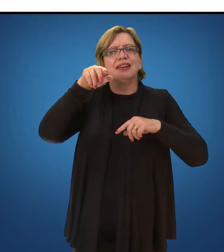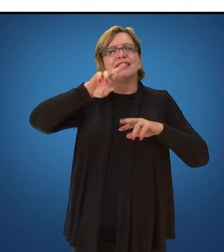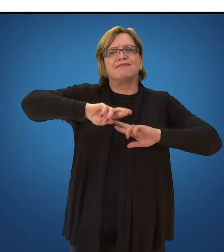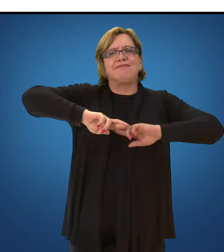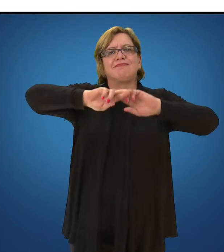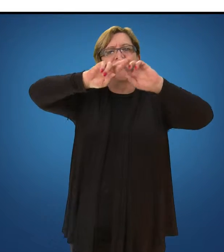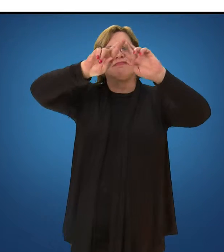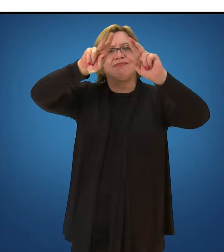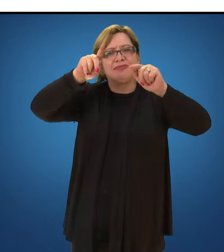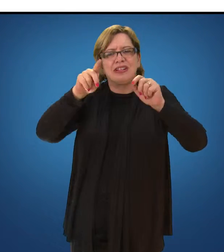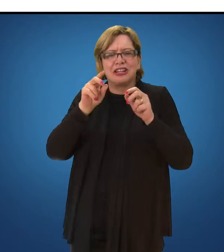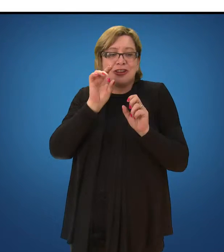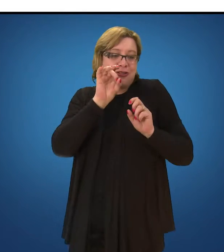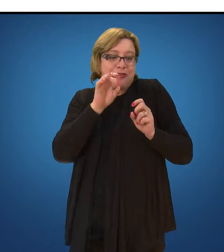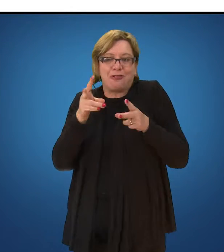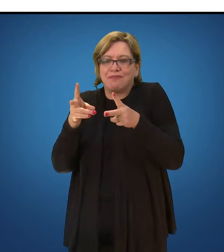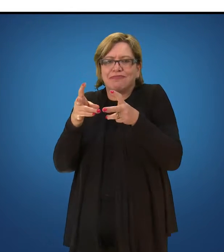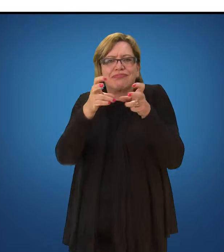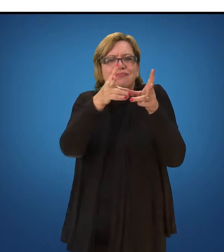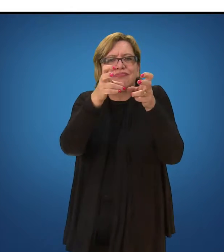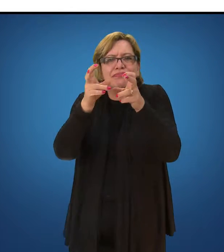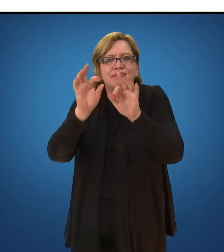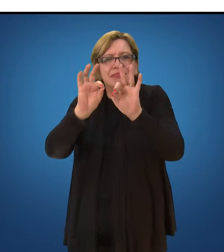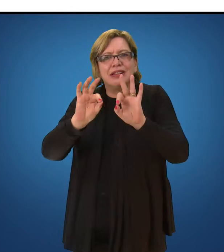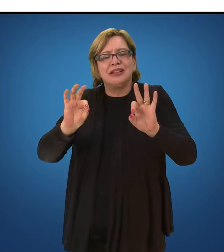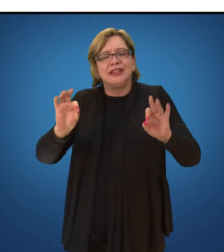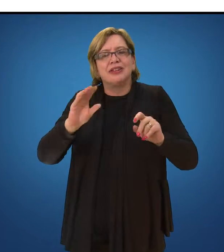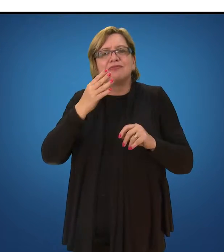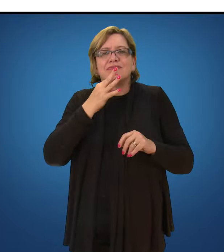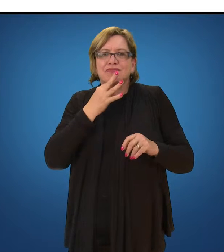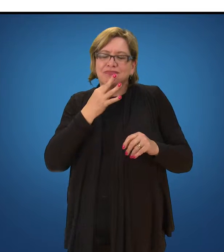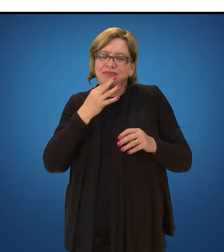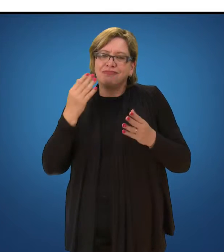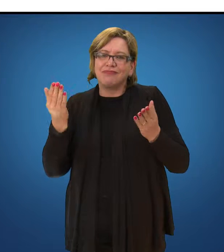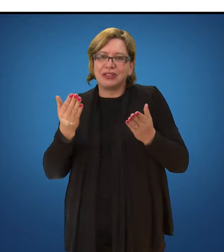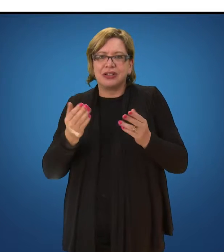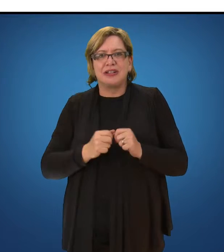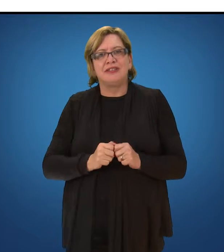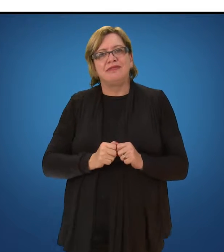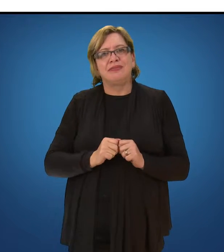da mera percepção, daquilo que está acontecendo agora.